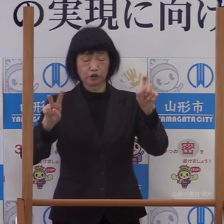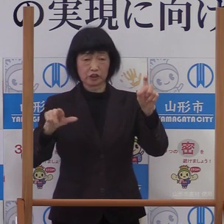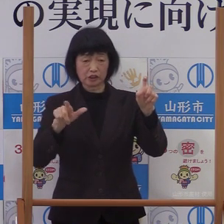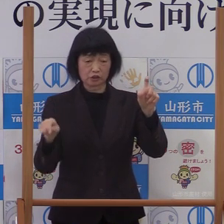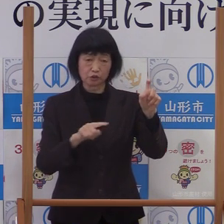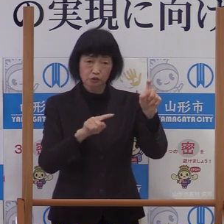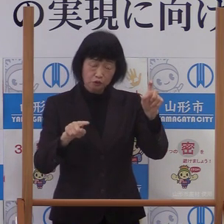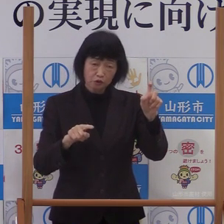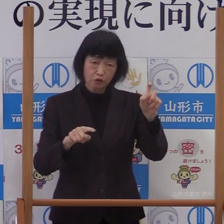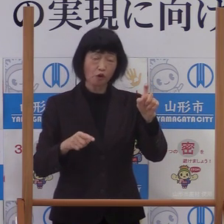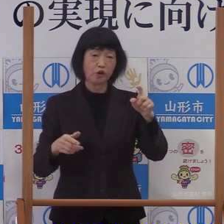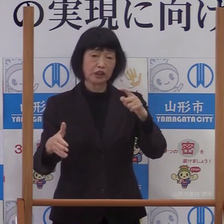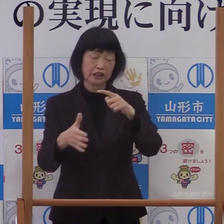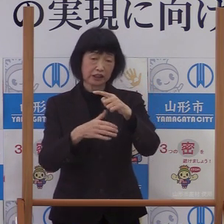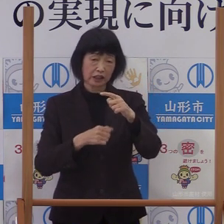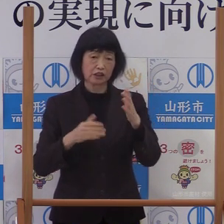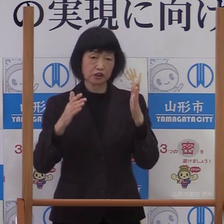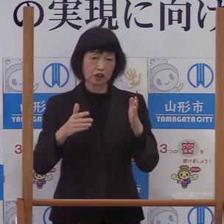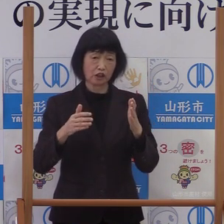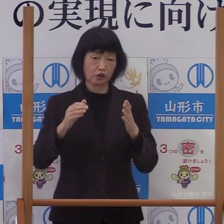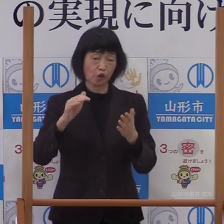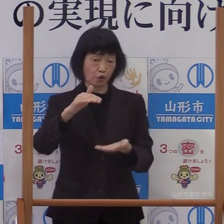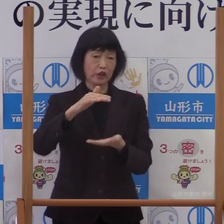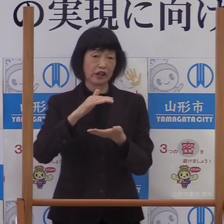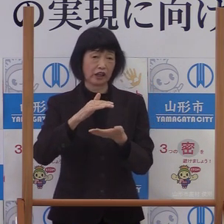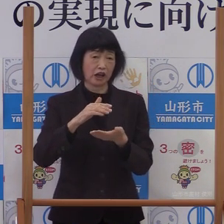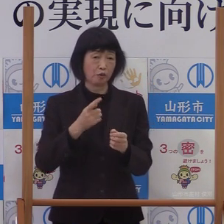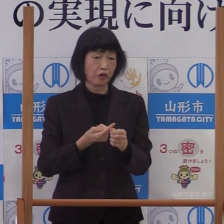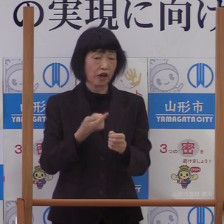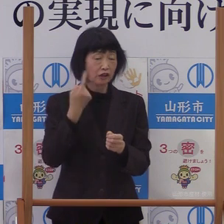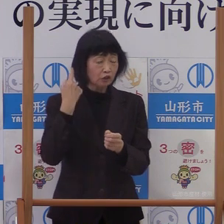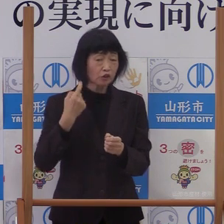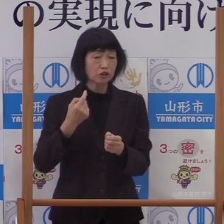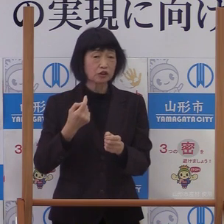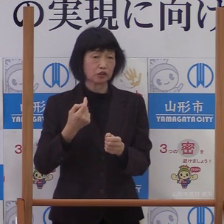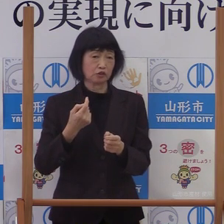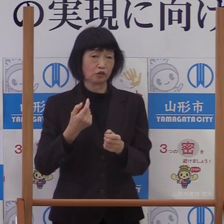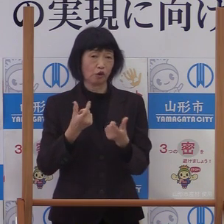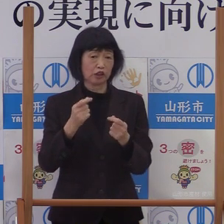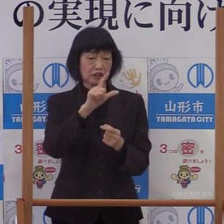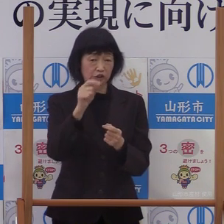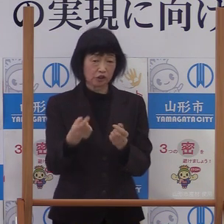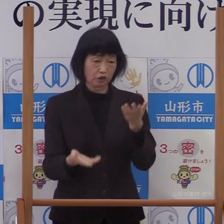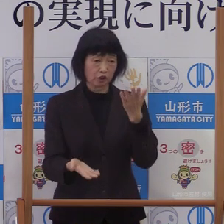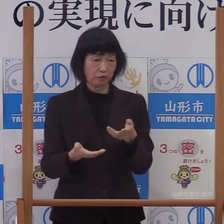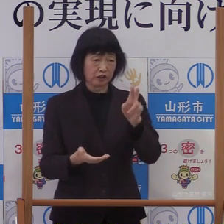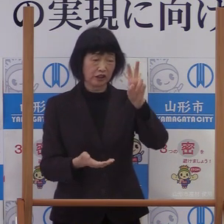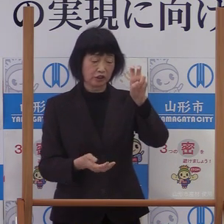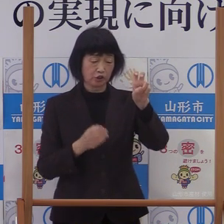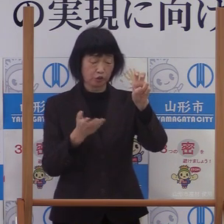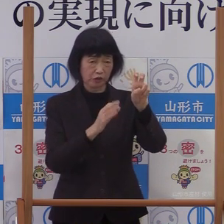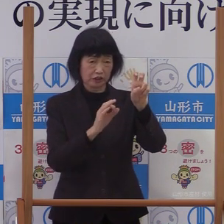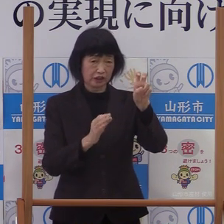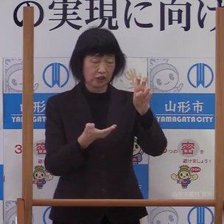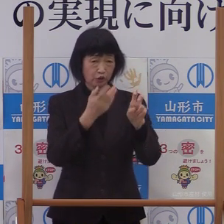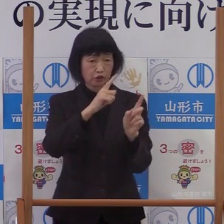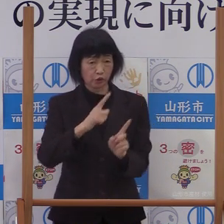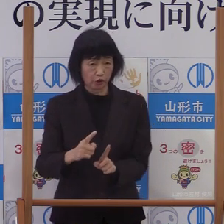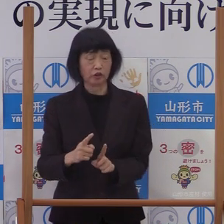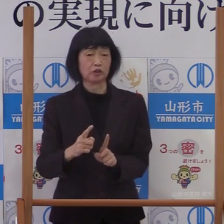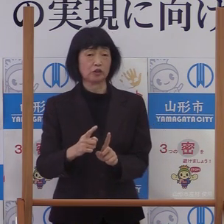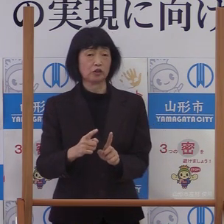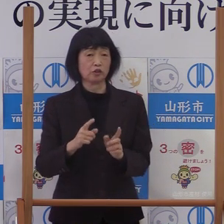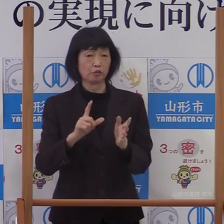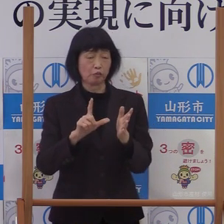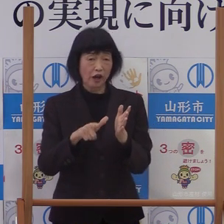れかの月の売上が前年同月と比べ 20% 以上減少しているタクシー事業者及び自動車運